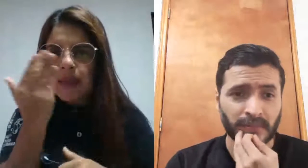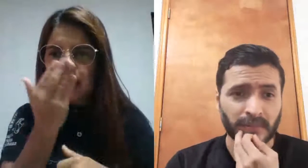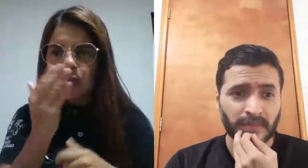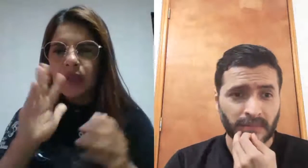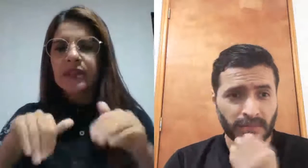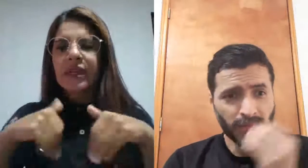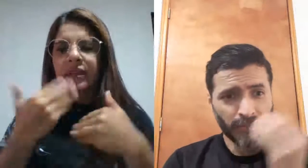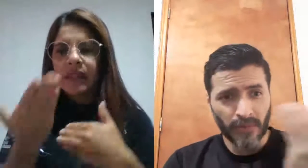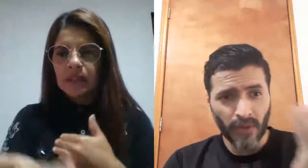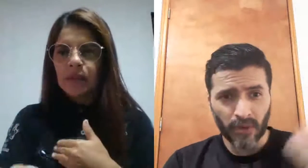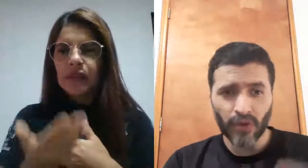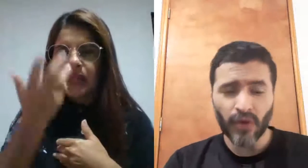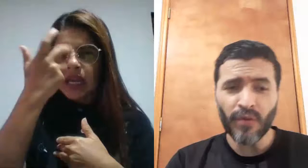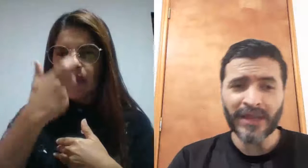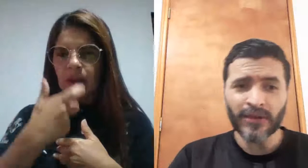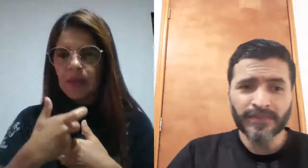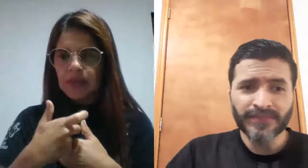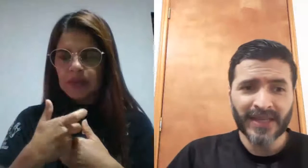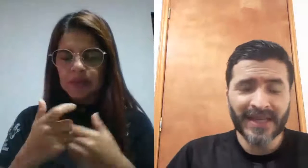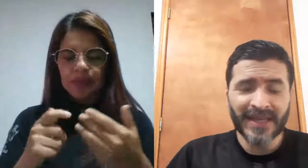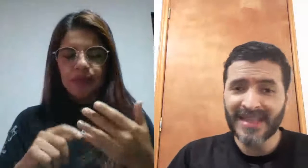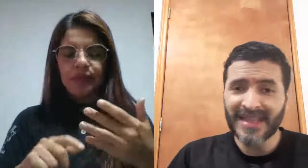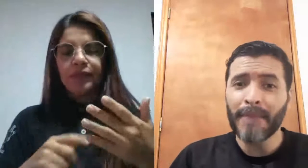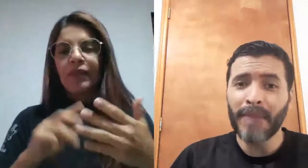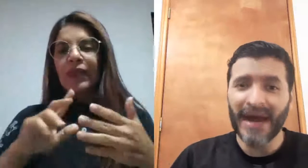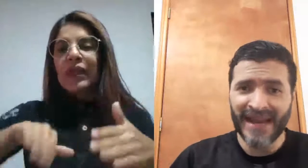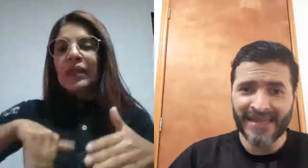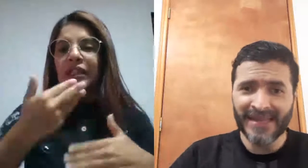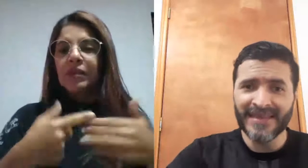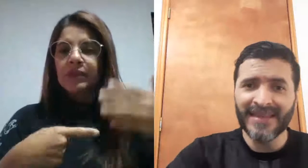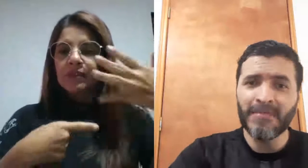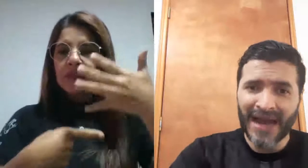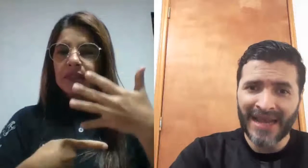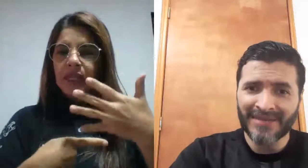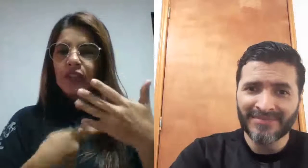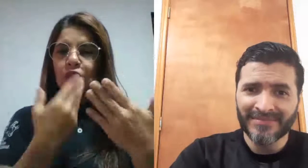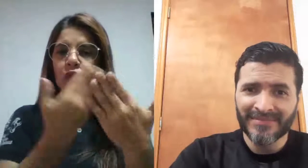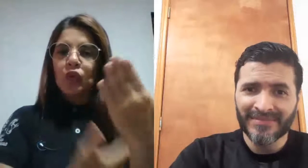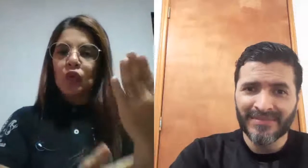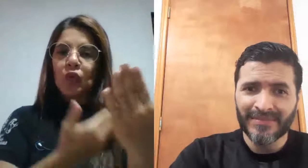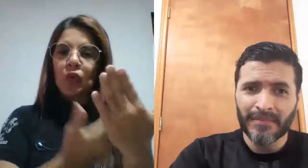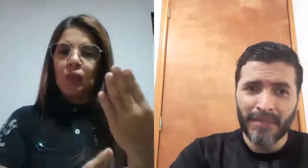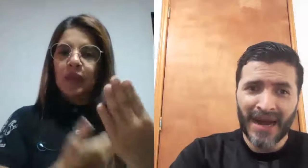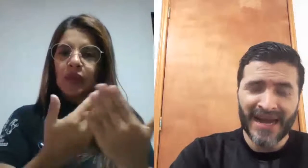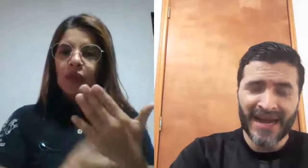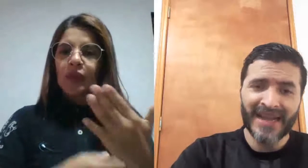evaluación. Otro documento que es la banalidad del mal.